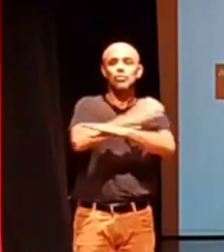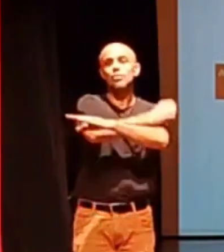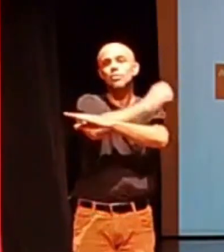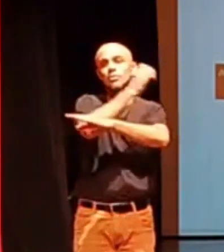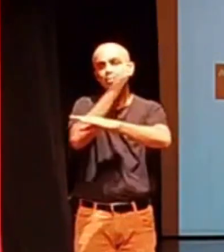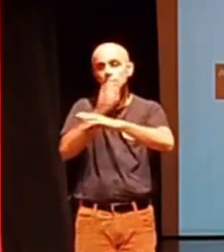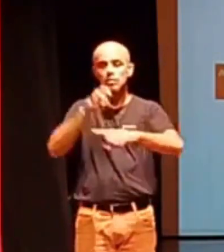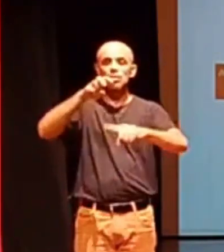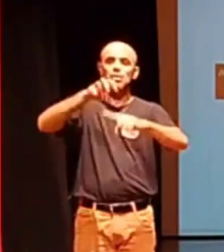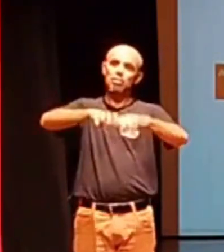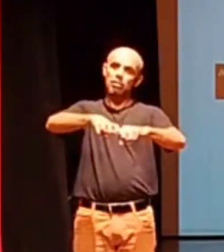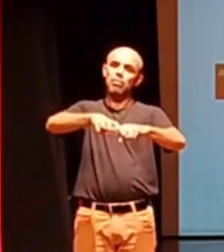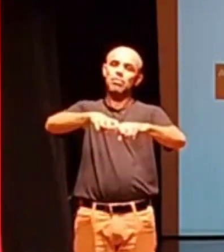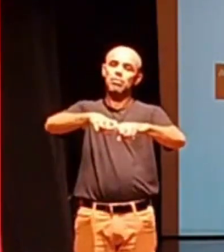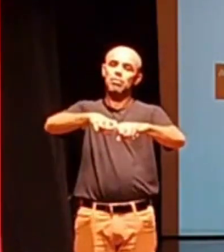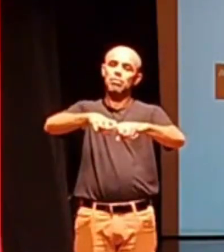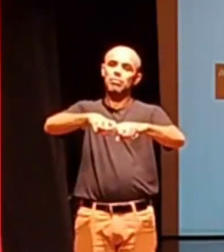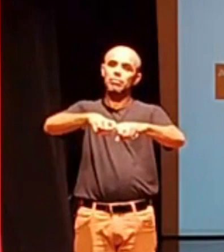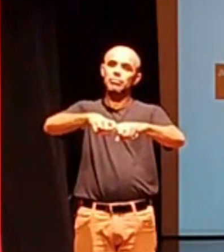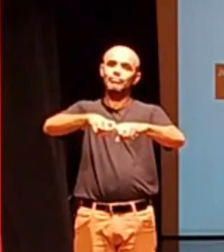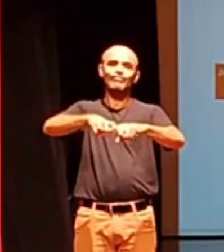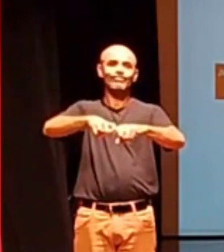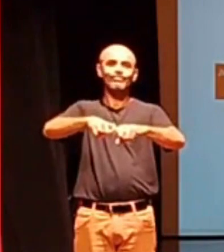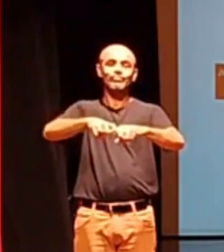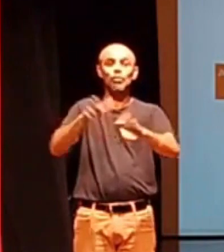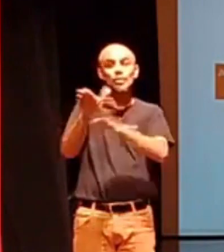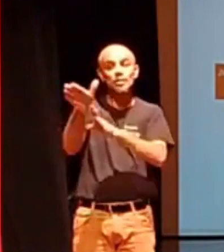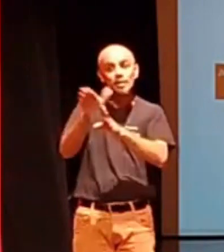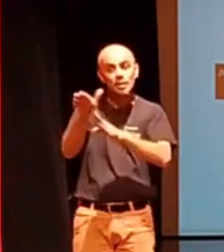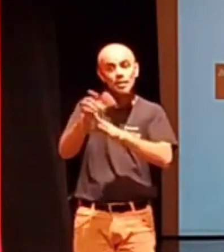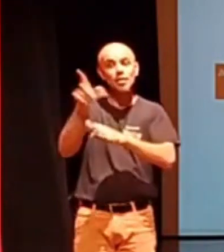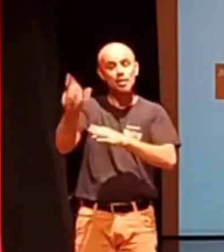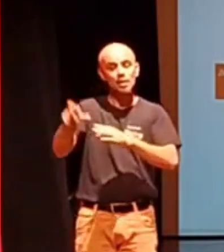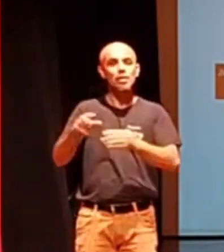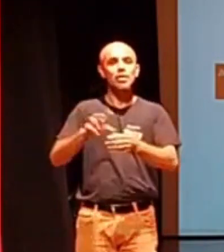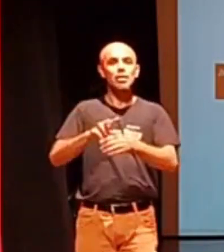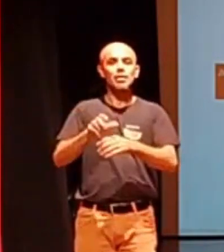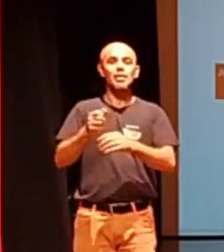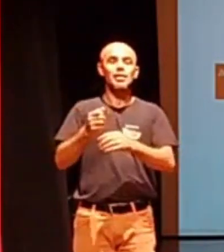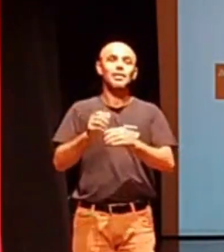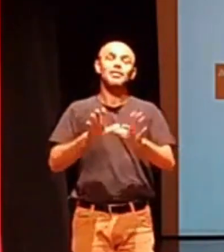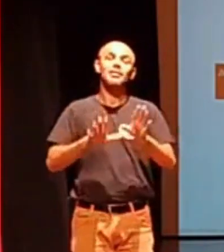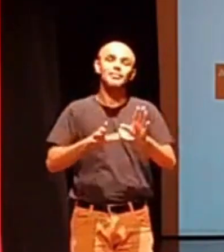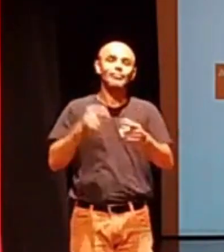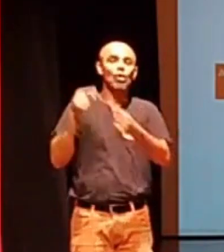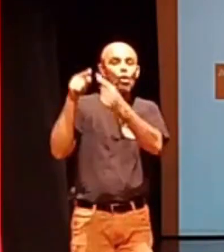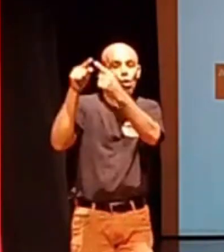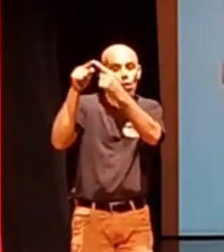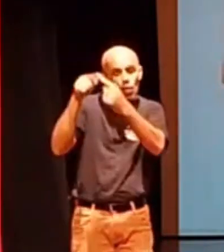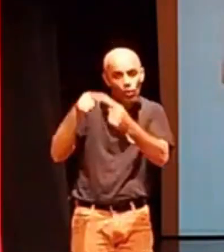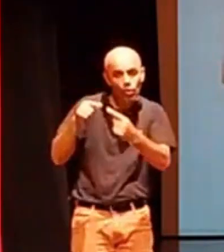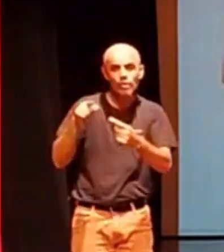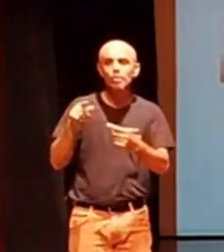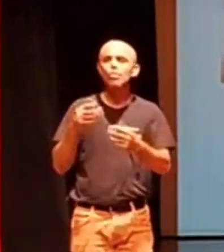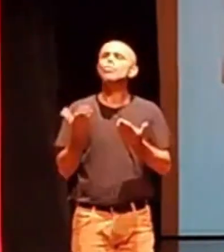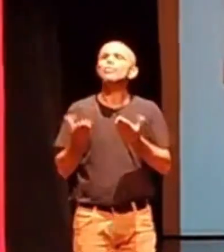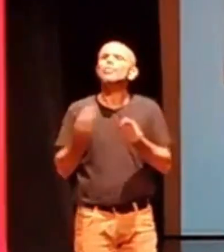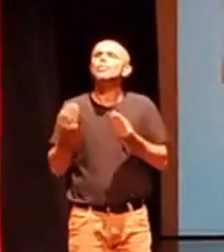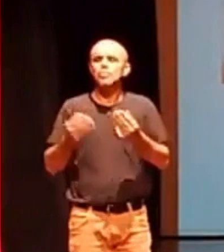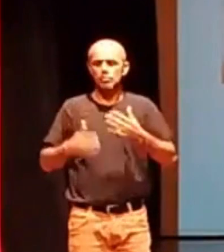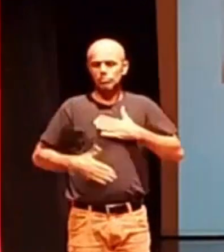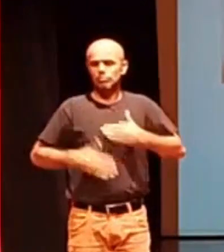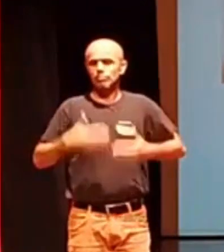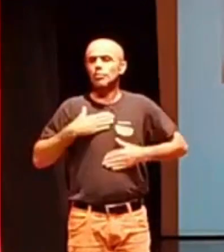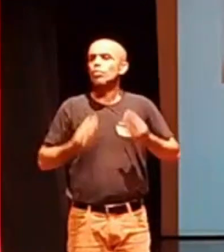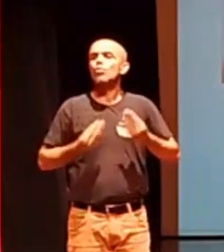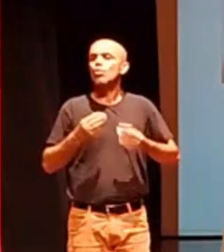sentado naquele procedimento. Então, a orientação que a gente faz dessas pacientes de acordo com o que ela faz com aquele corpo.